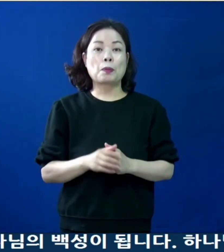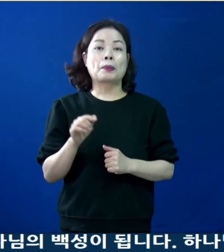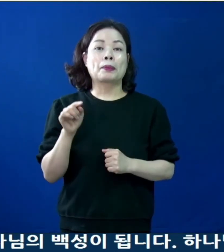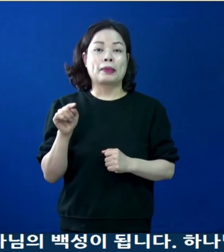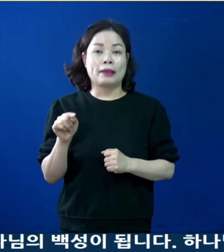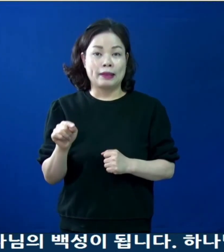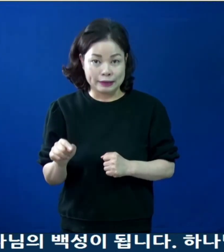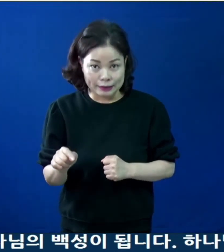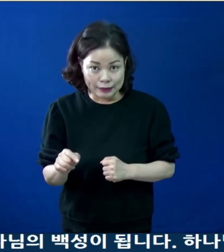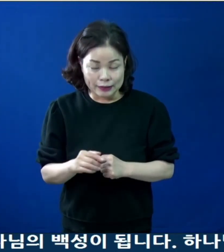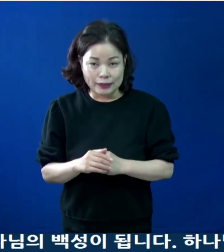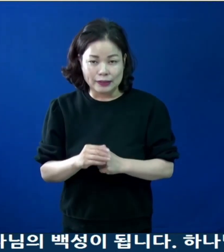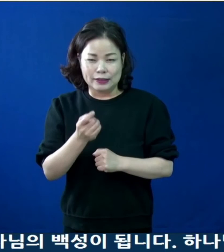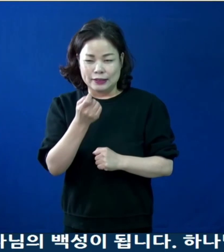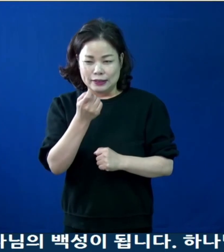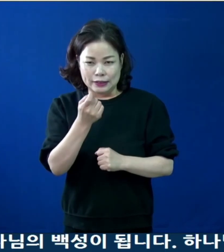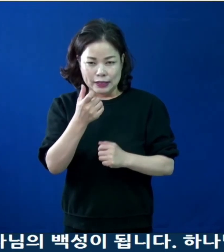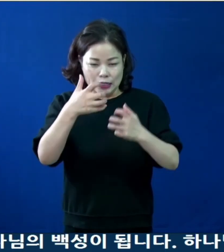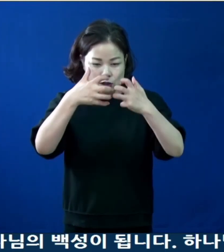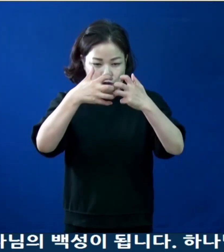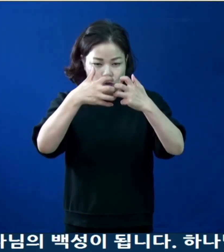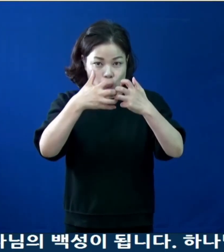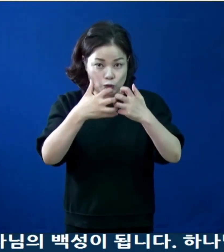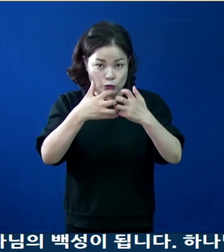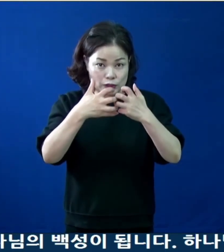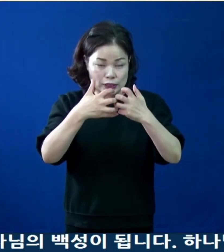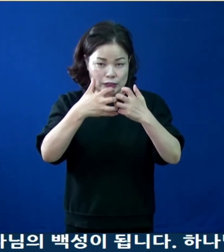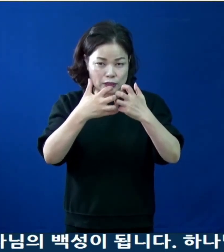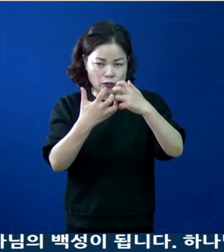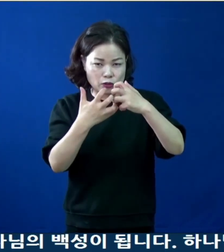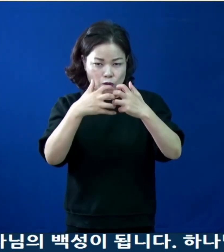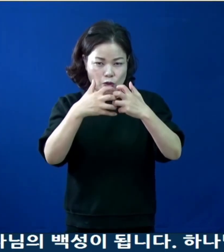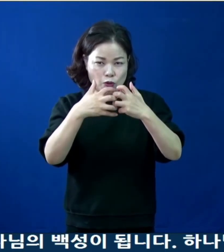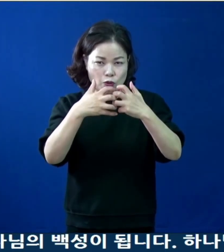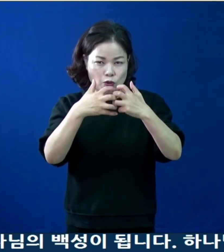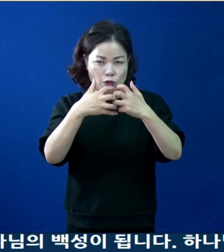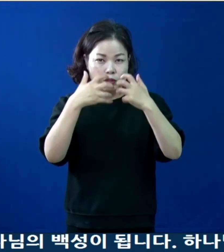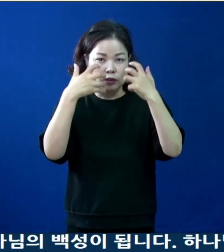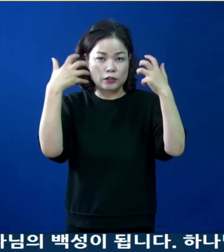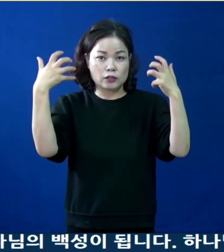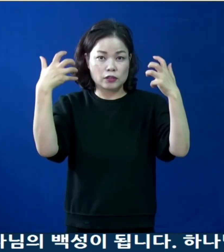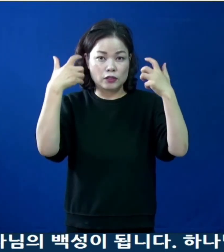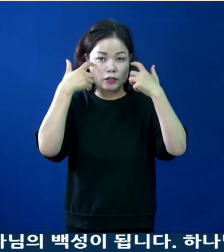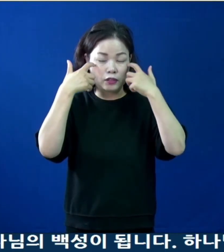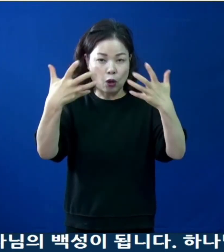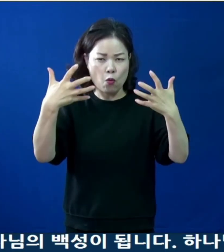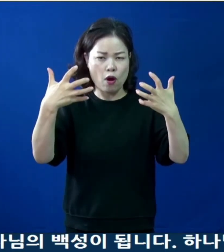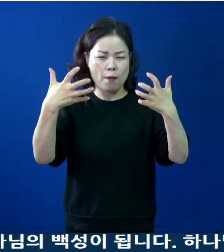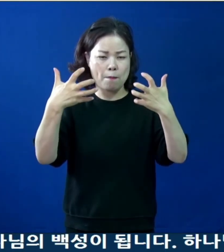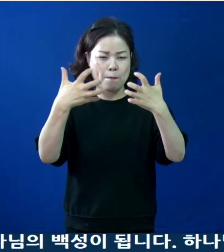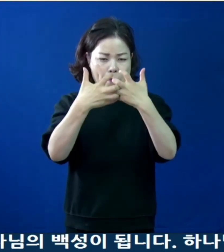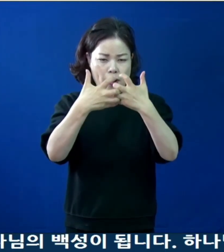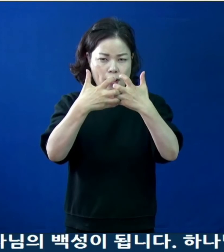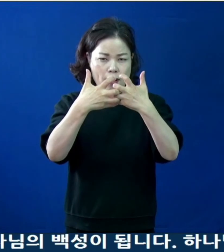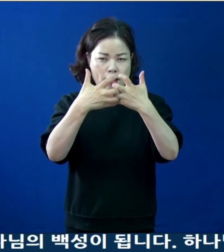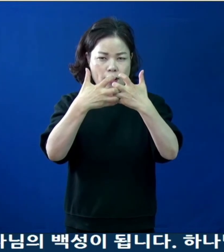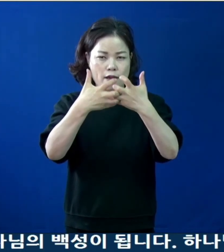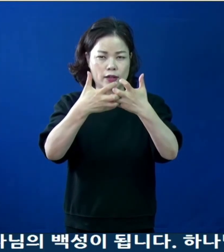이것이 작은 톱니바퀴들이 서로 정확하게 제대로